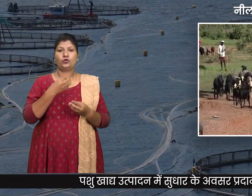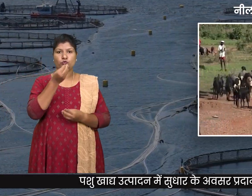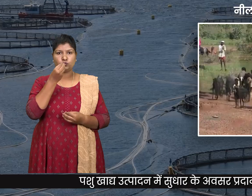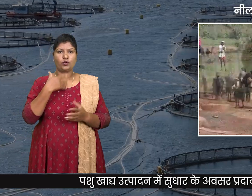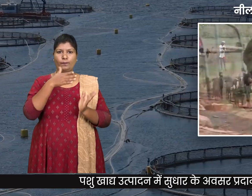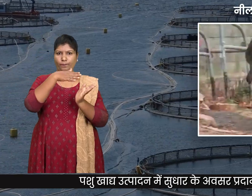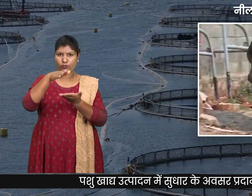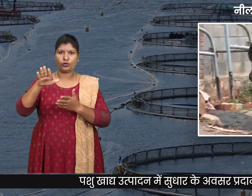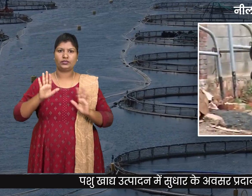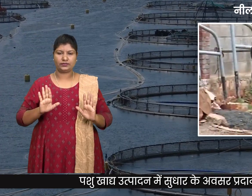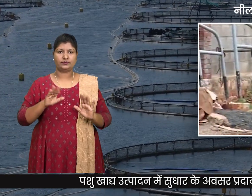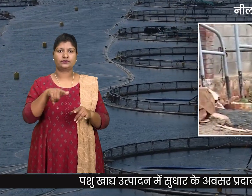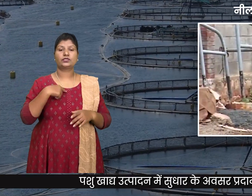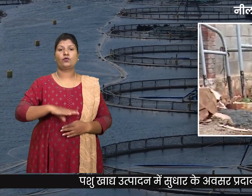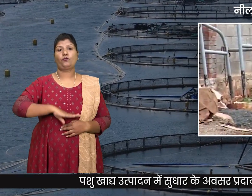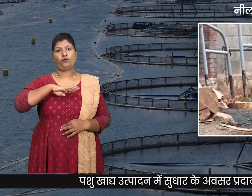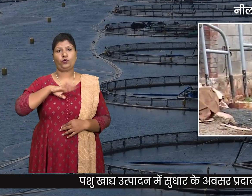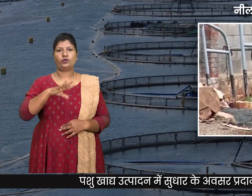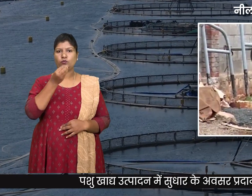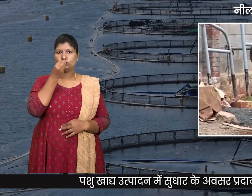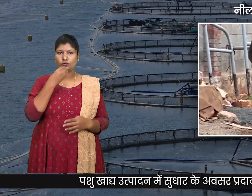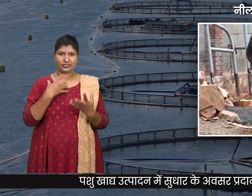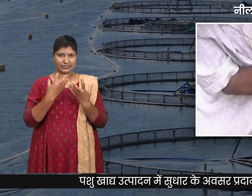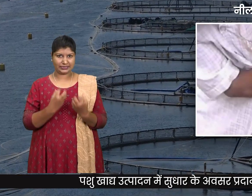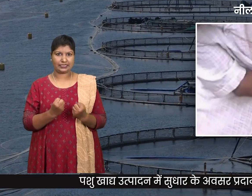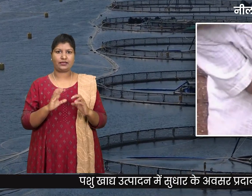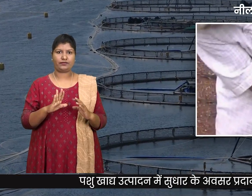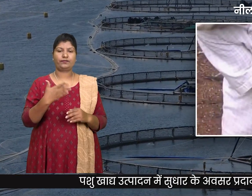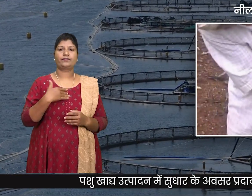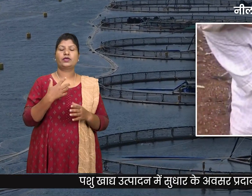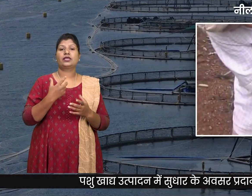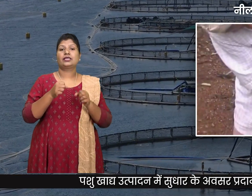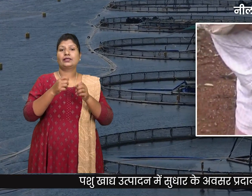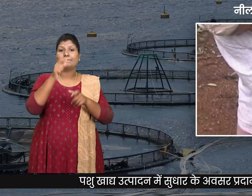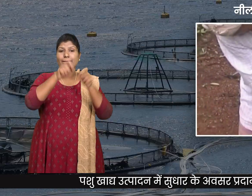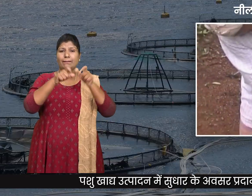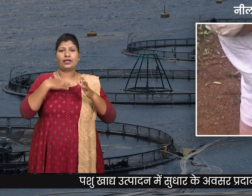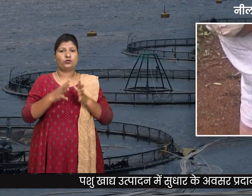पशु खाद्य उत्पादन में सुधार के अवसर प्रदान करती है।